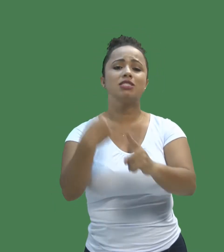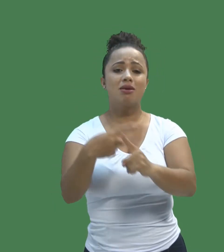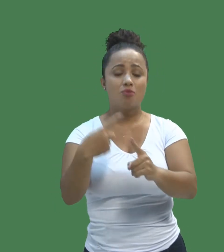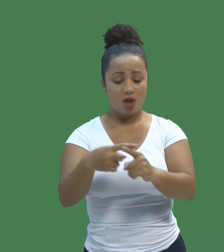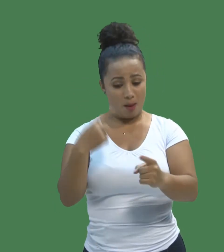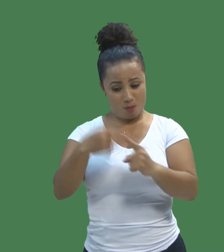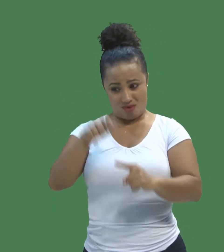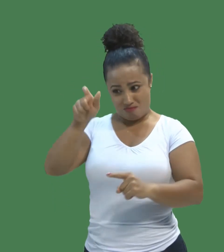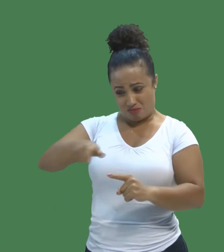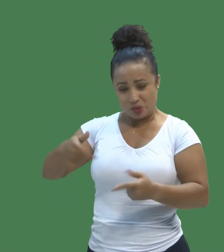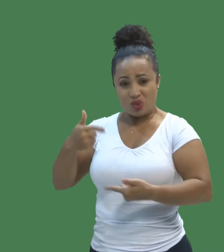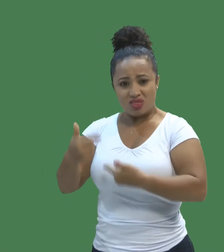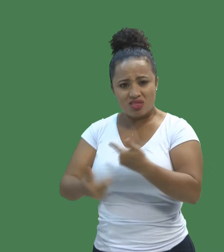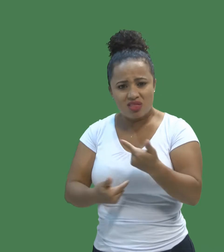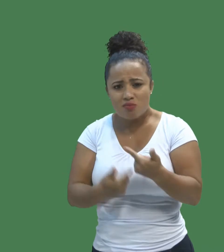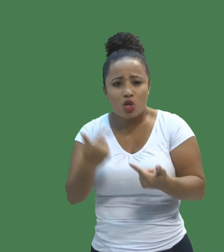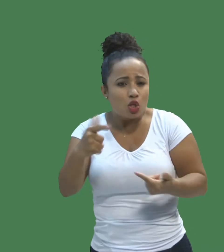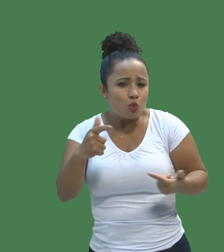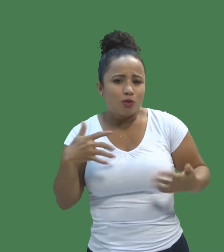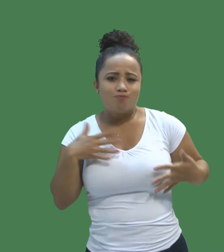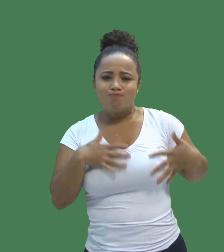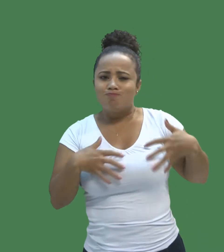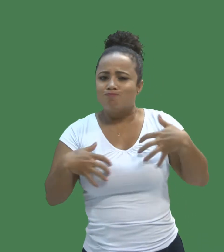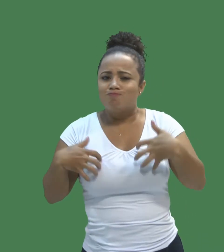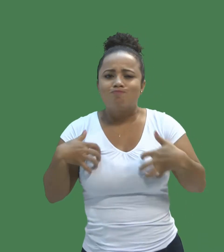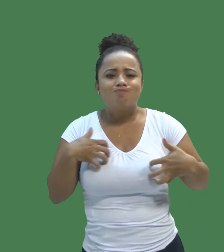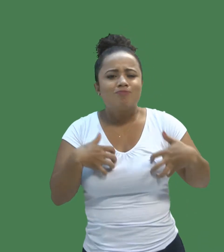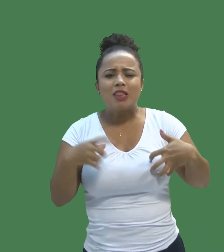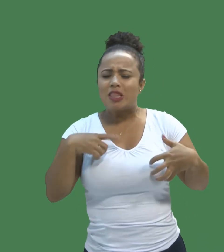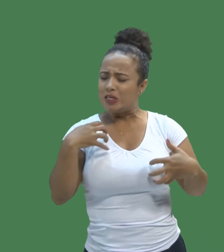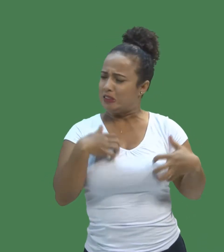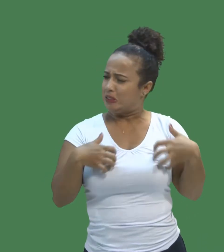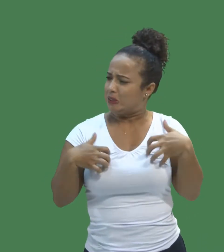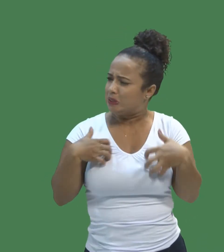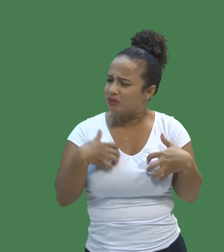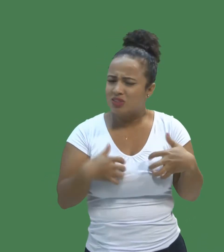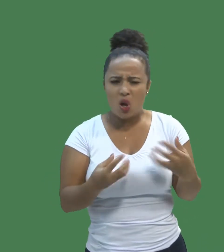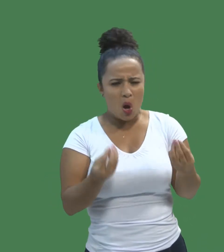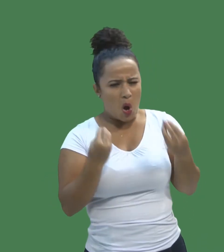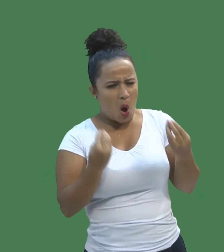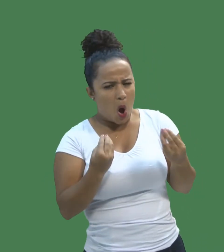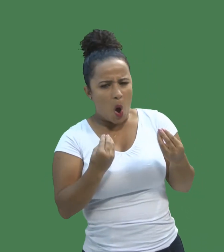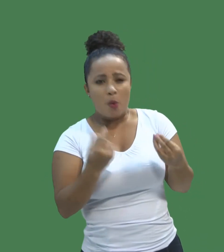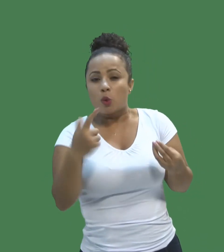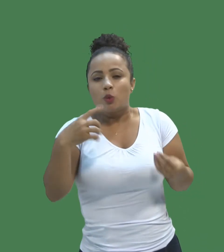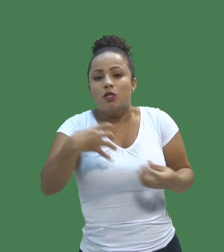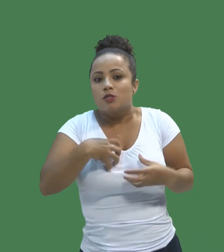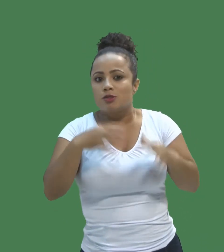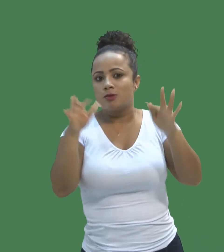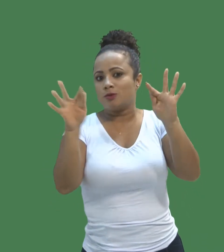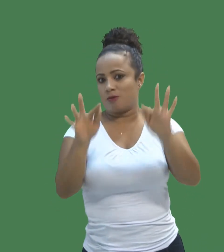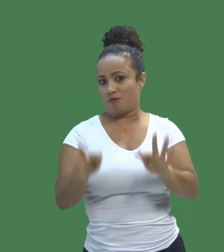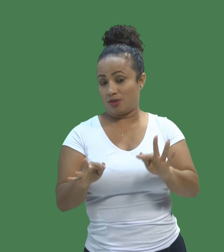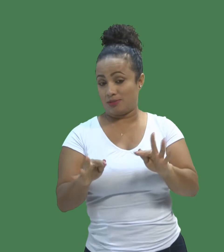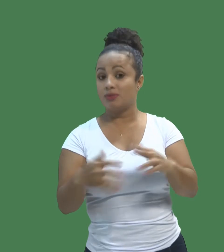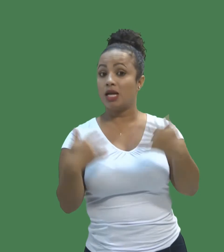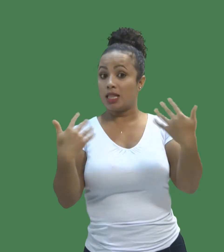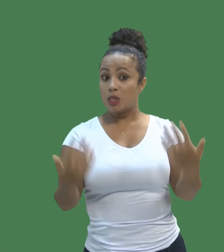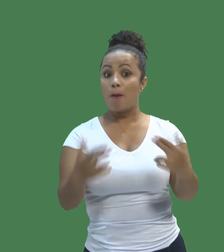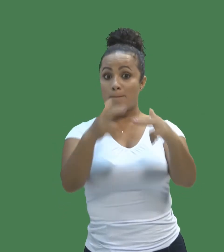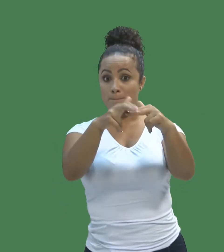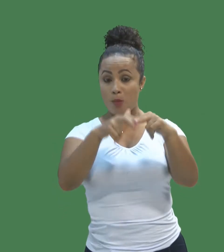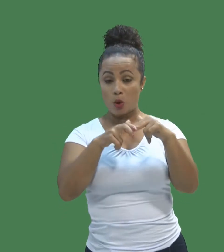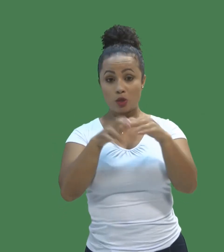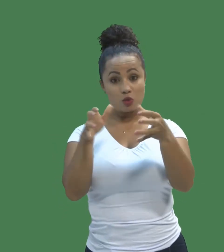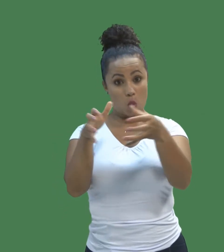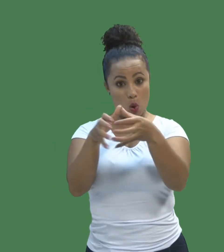pelo descontentamento dos operários diante da superestrutura. Nesse sentido,